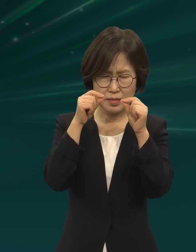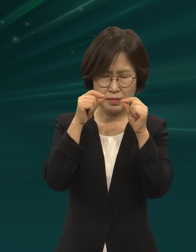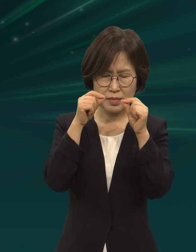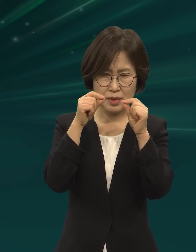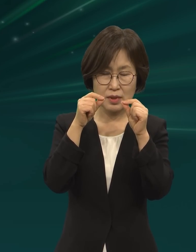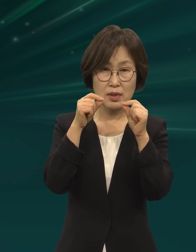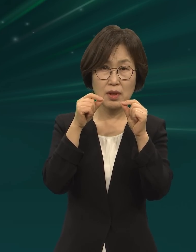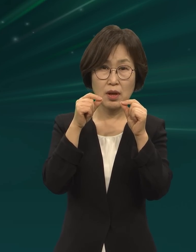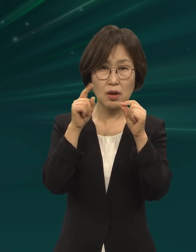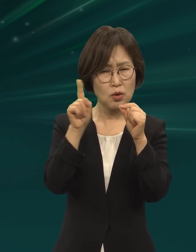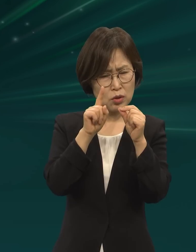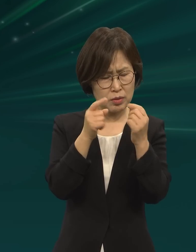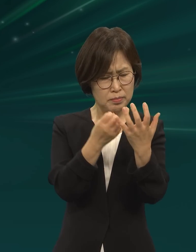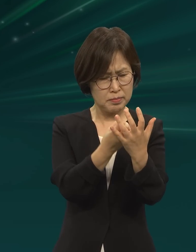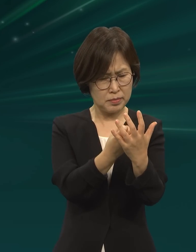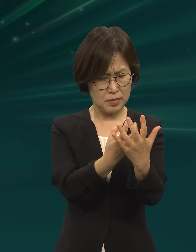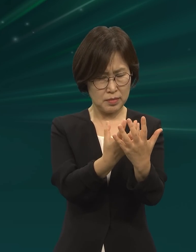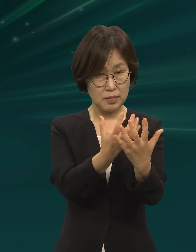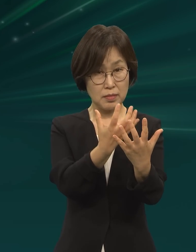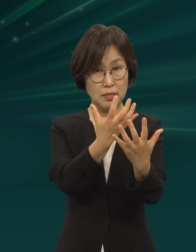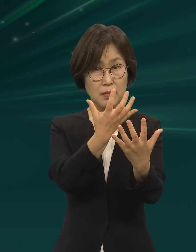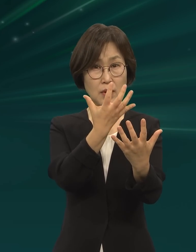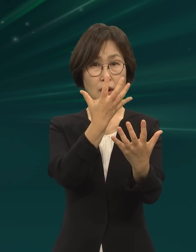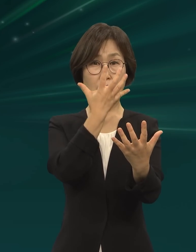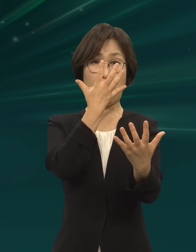하나 미치가 보게 됩니다.